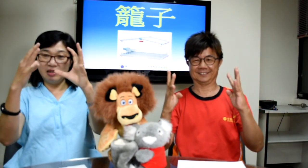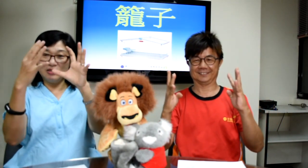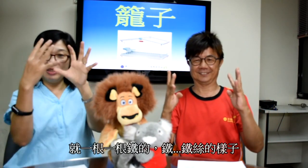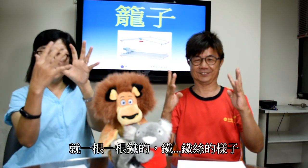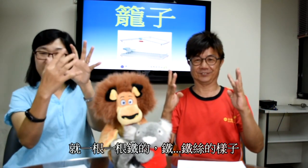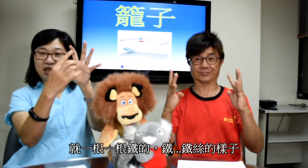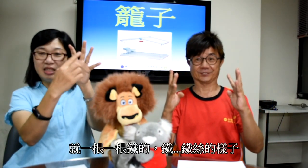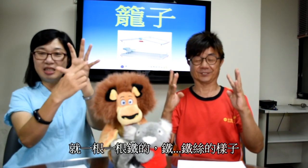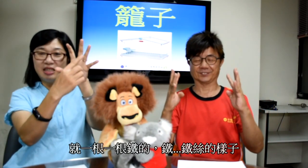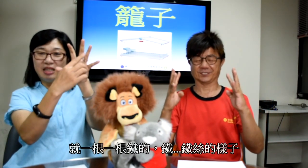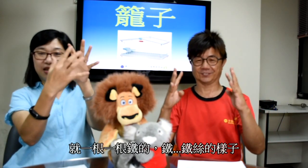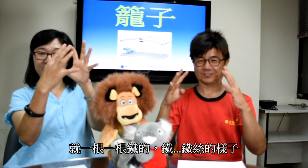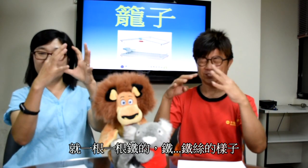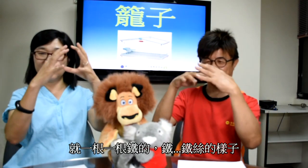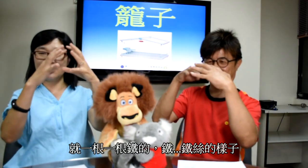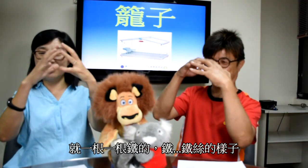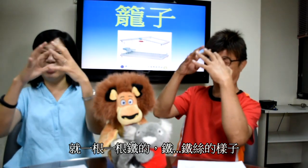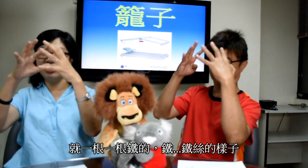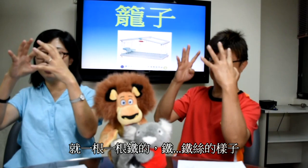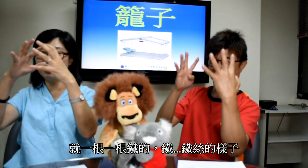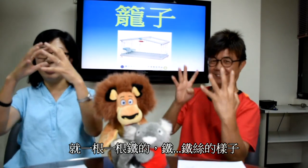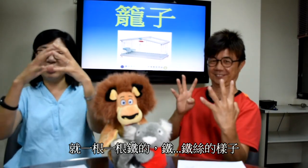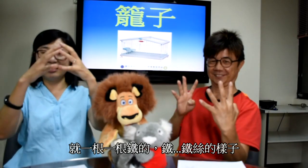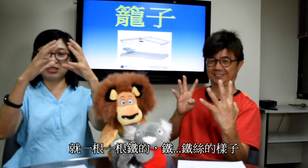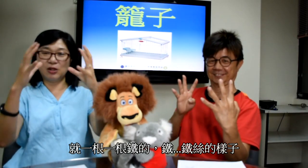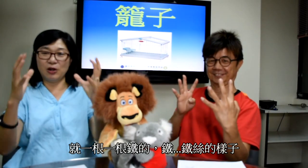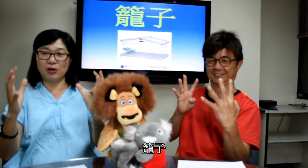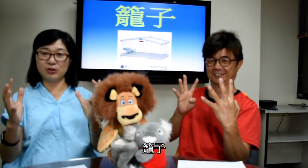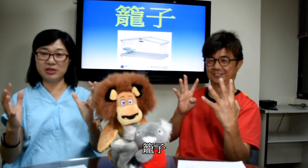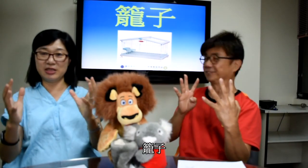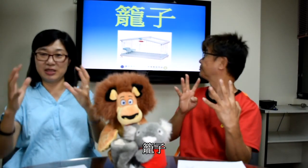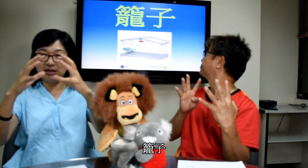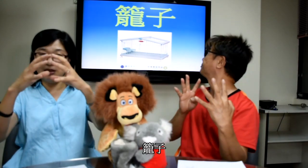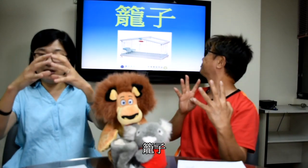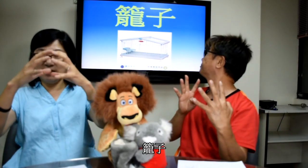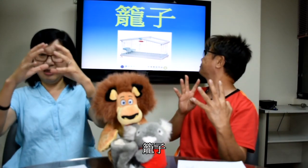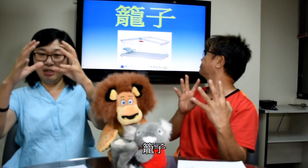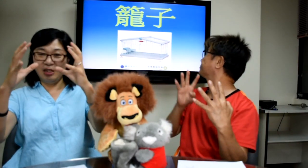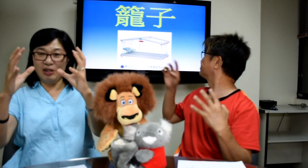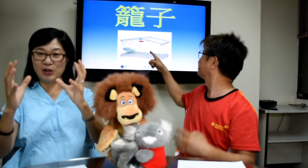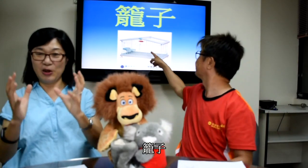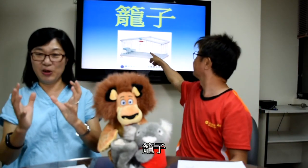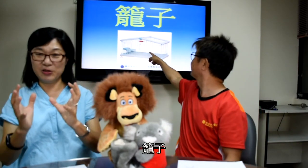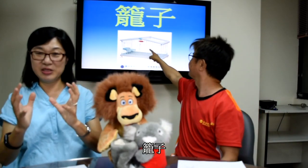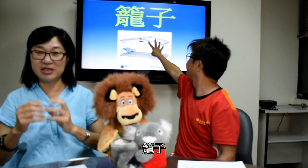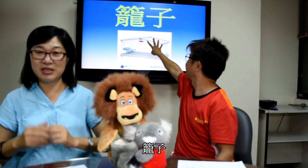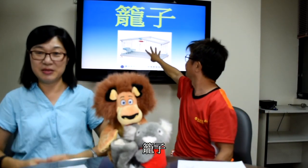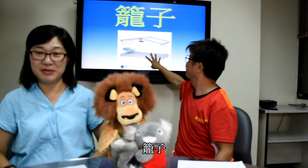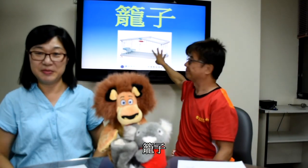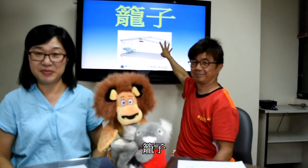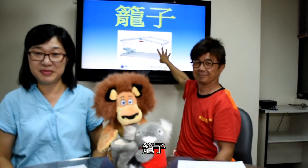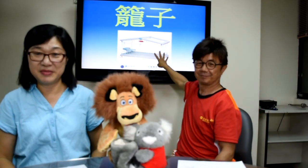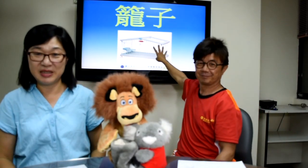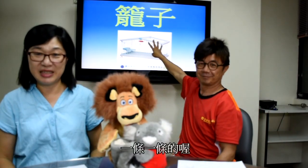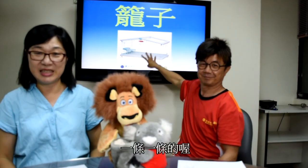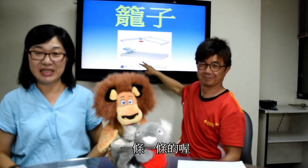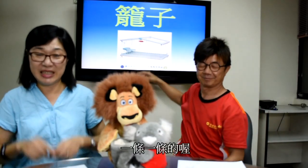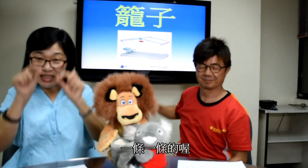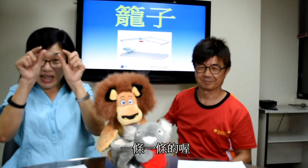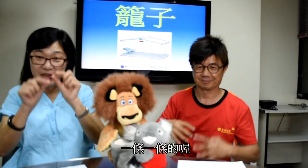就一根一根铁的铁丝的样子，笼子，笼子，一条一